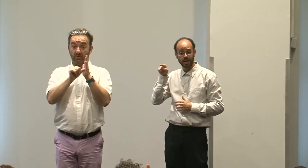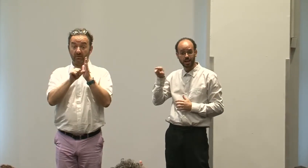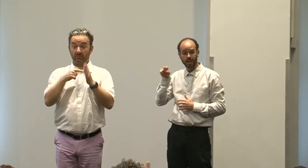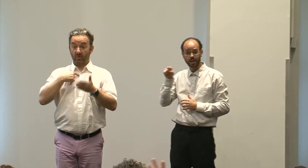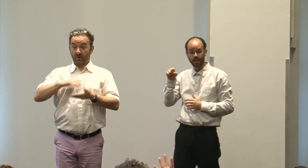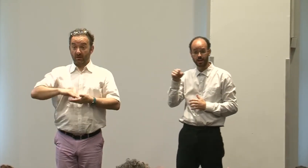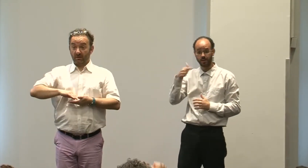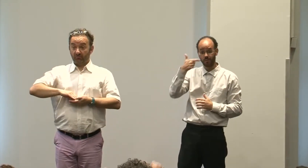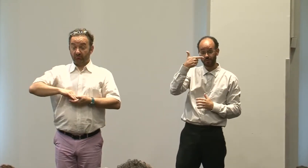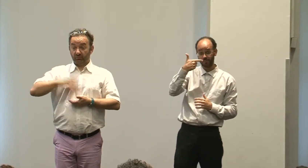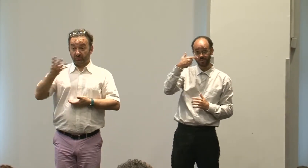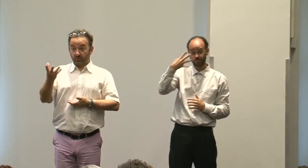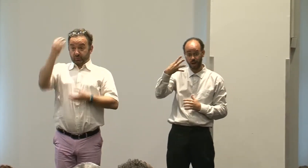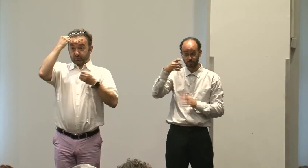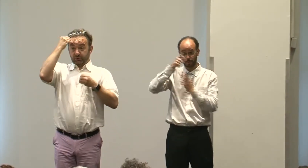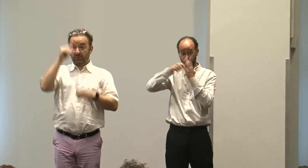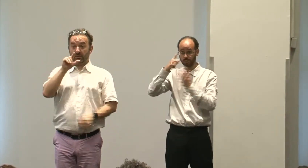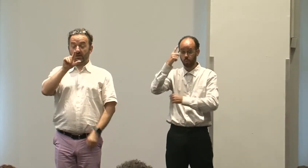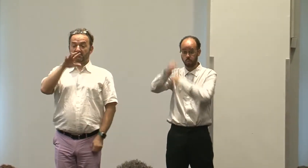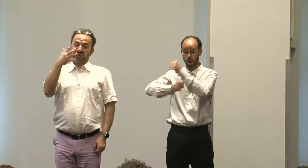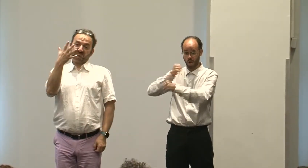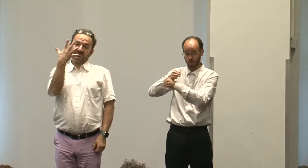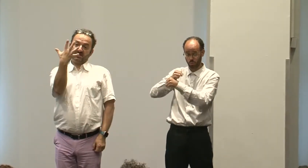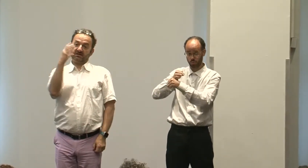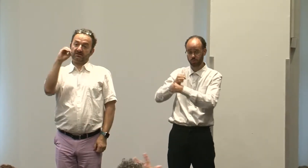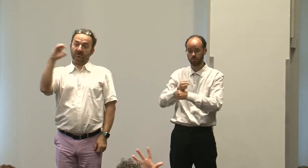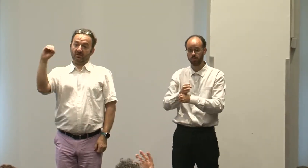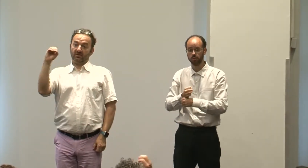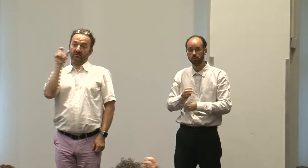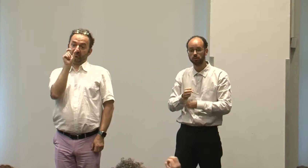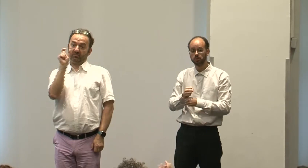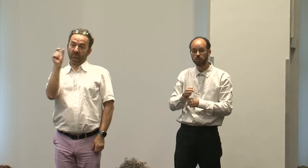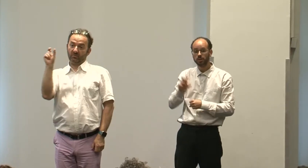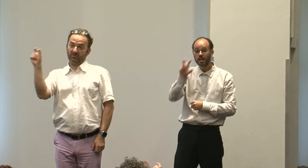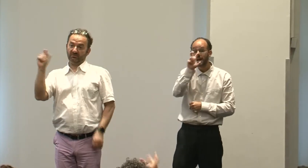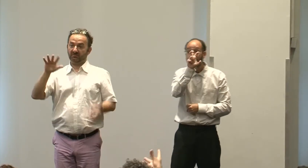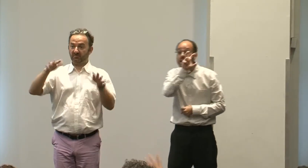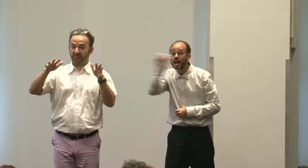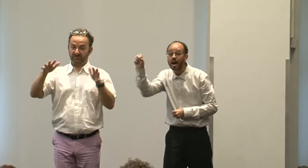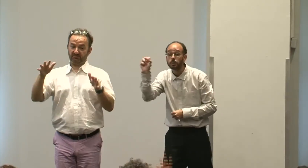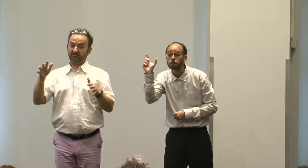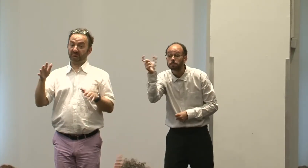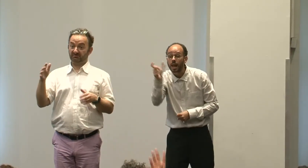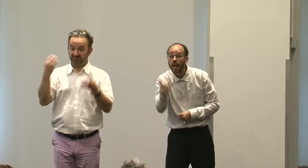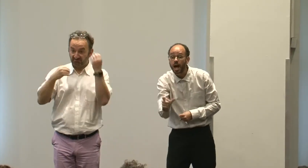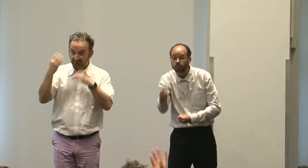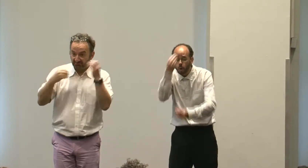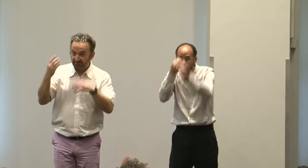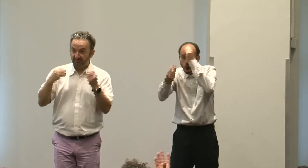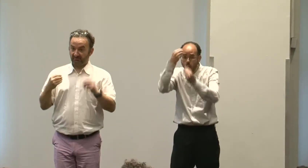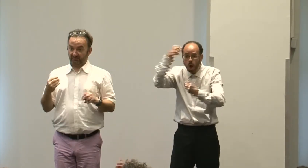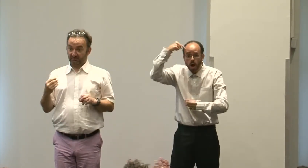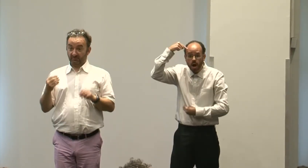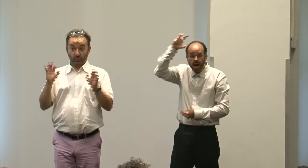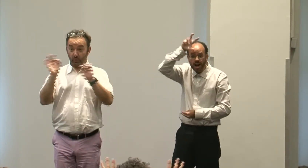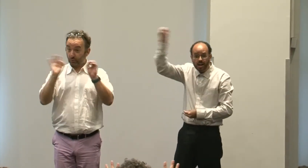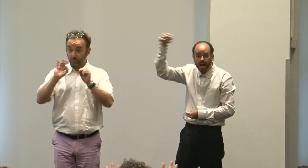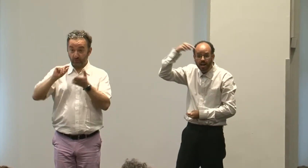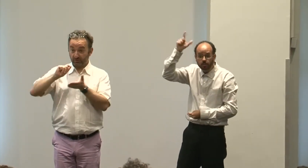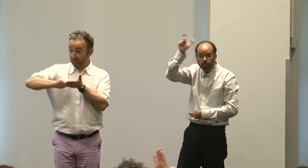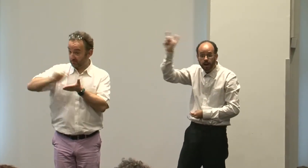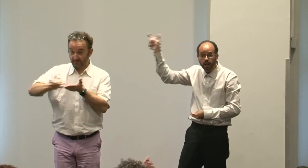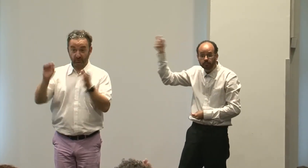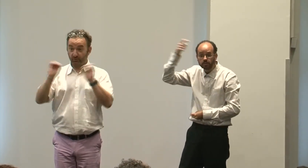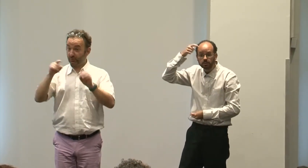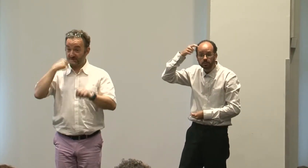E, à medida que eu fui crescendo, eu fui aprendendo dessa maneira. Aos 2 anos de idade, eu já tinha